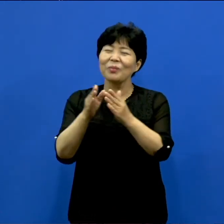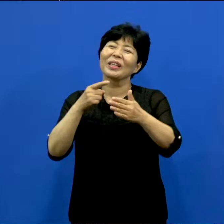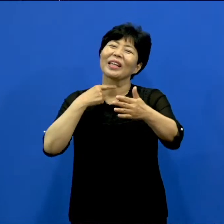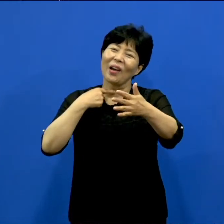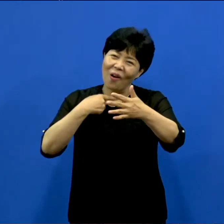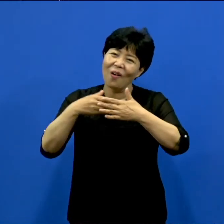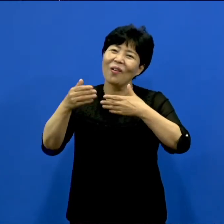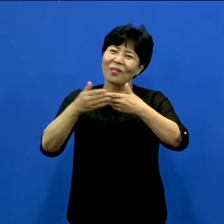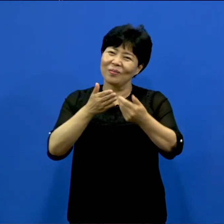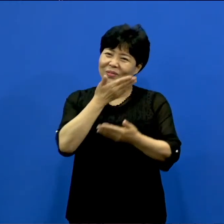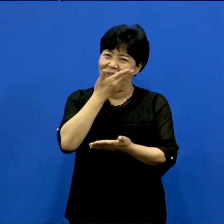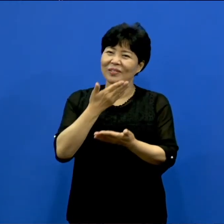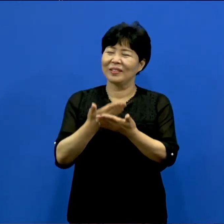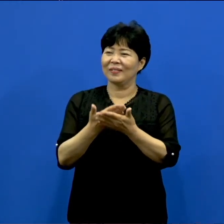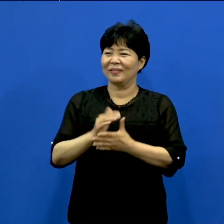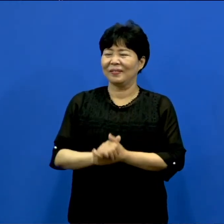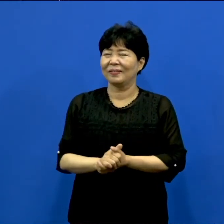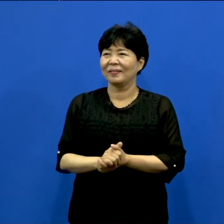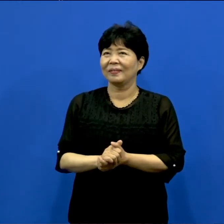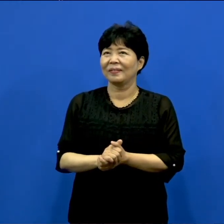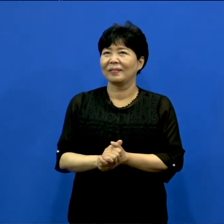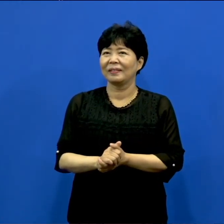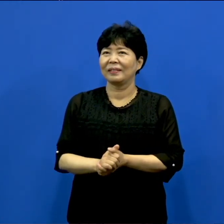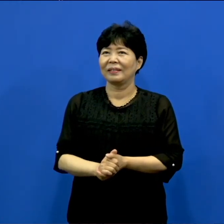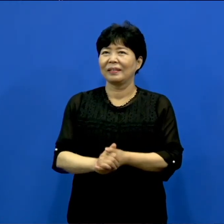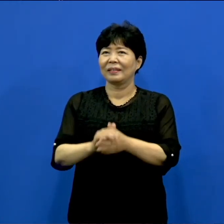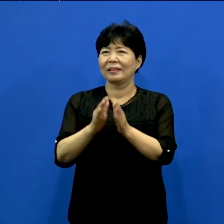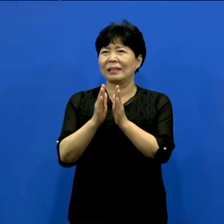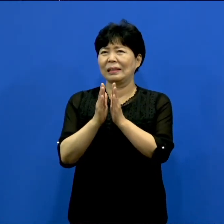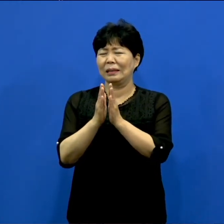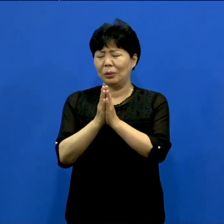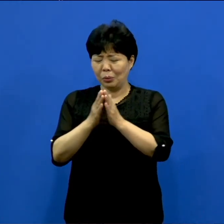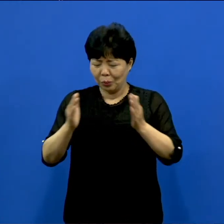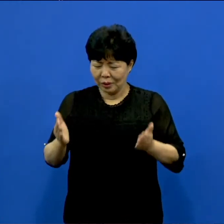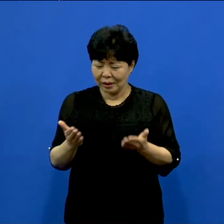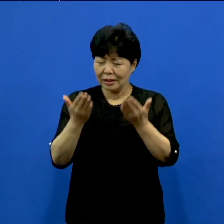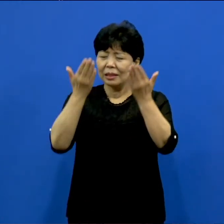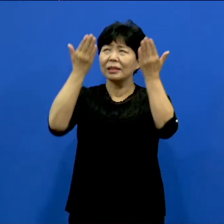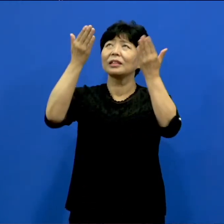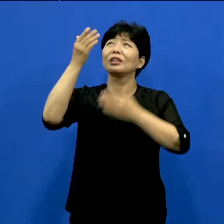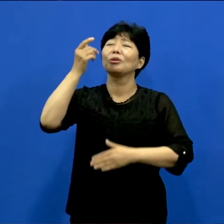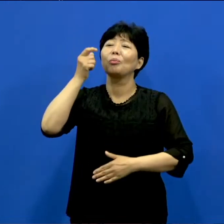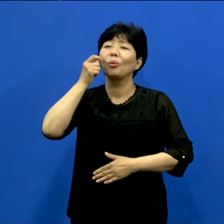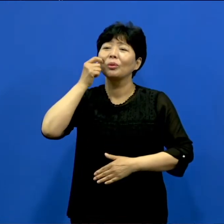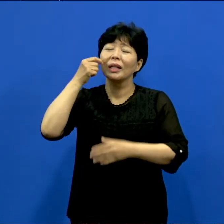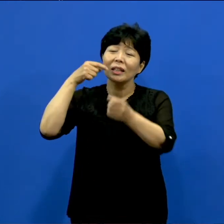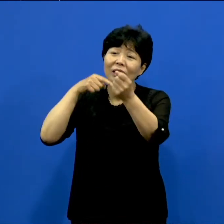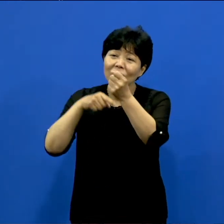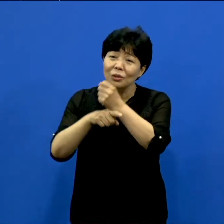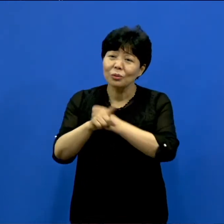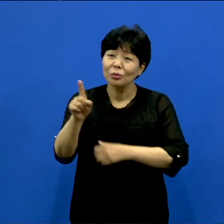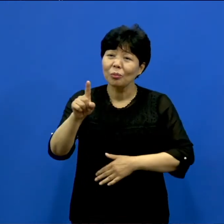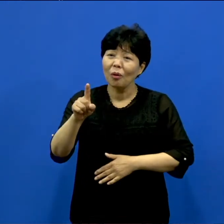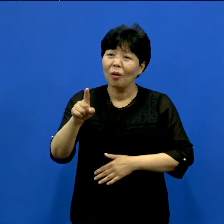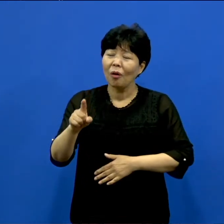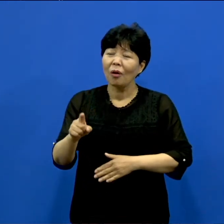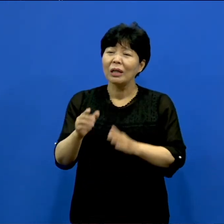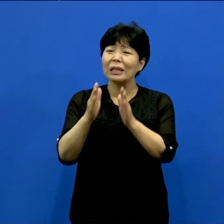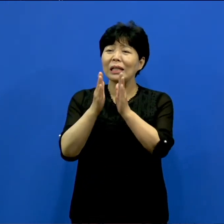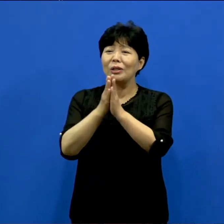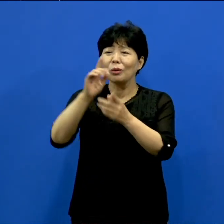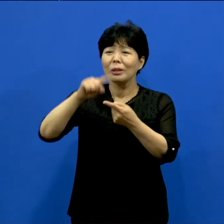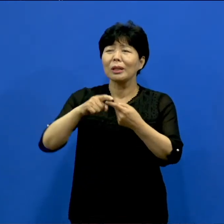기도의 변두리를 자꾸 헤매고 기도 안에 들어가지 못하는 이유는 기도에 대해서만 자꾸 아는